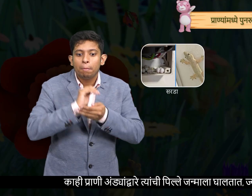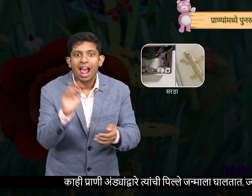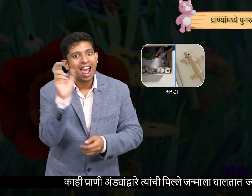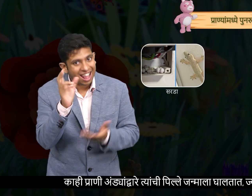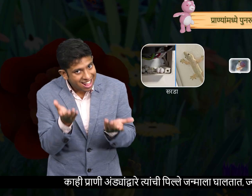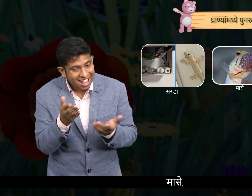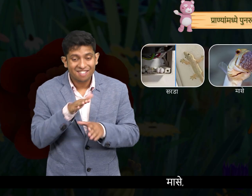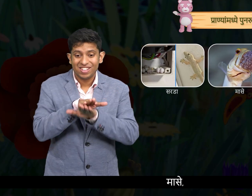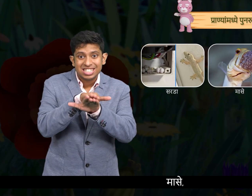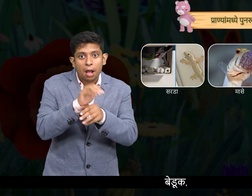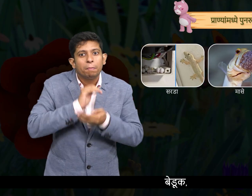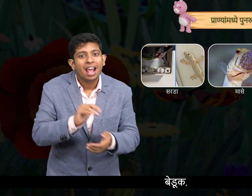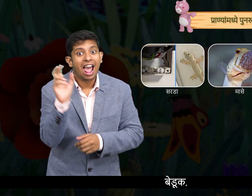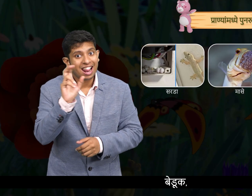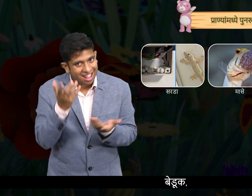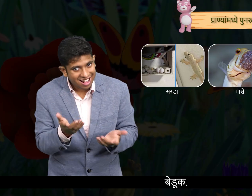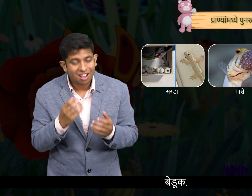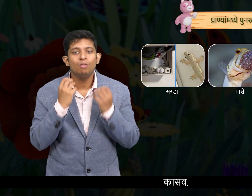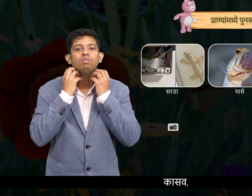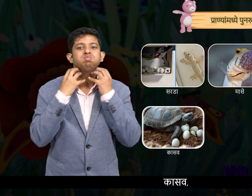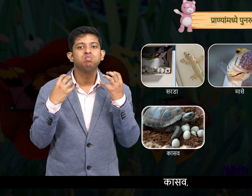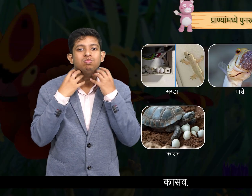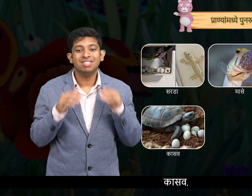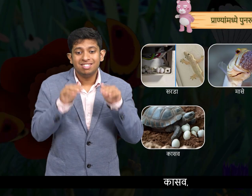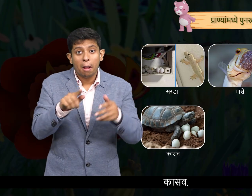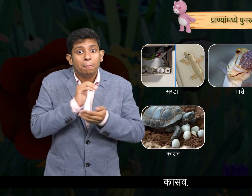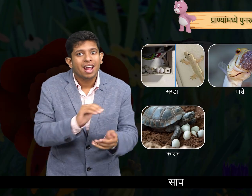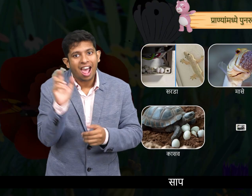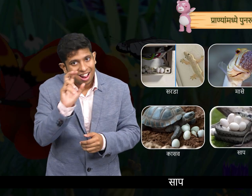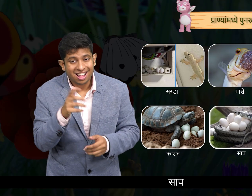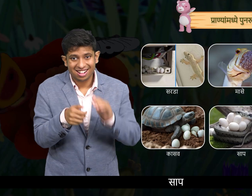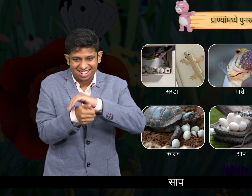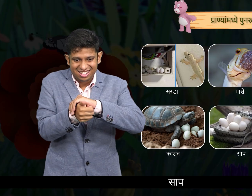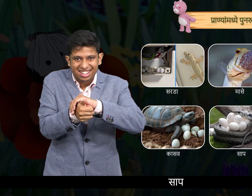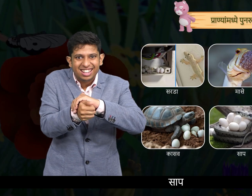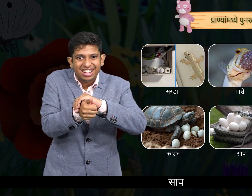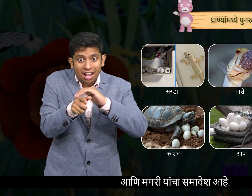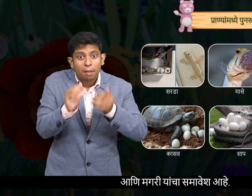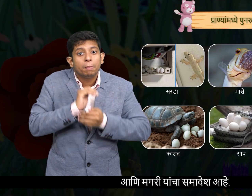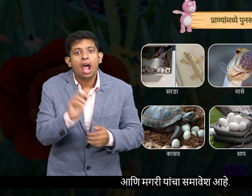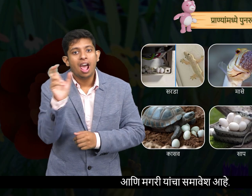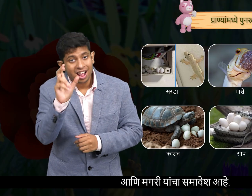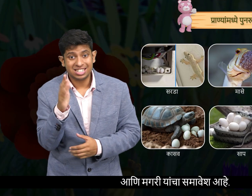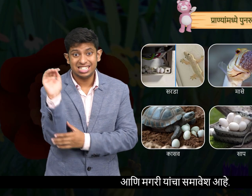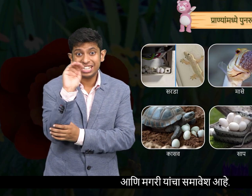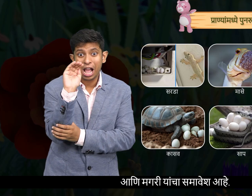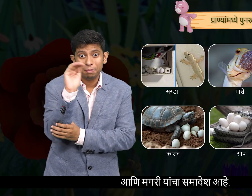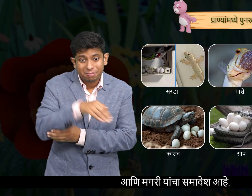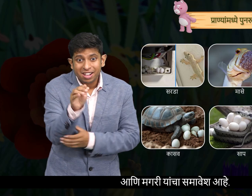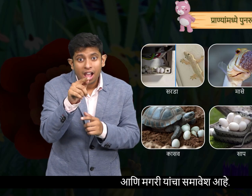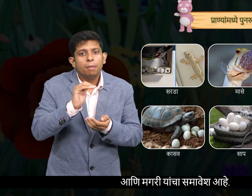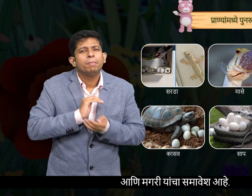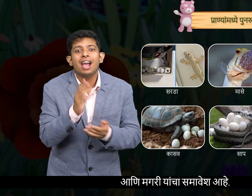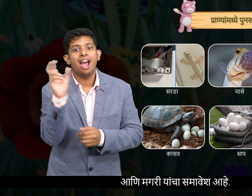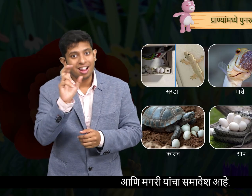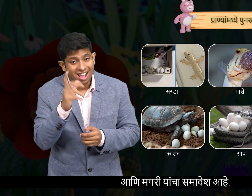ज्यात सरडे, मासे, बेडूक, कासव, साप आणि मगरी